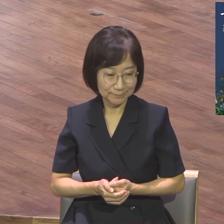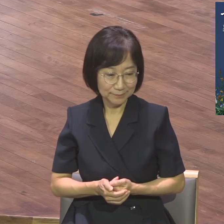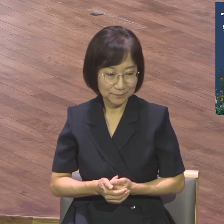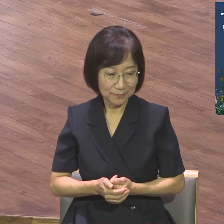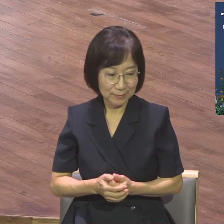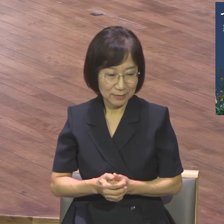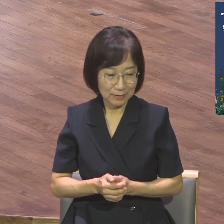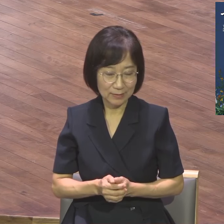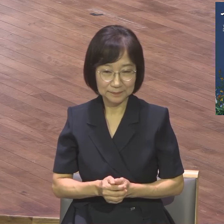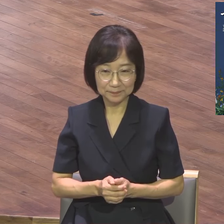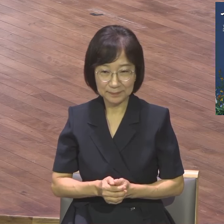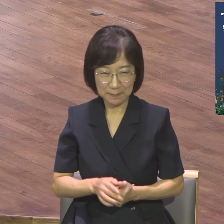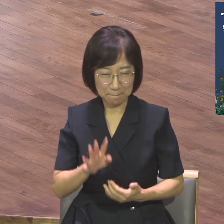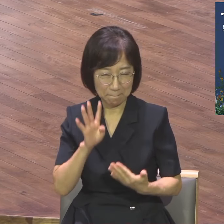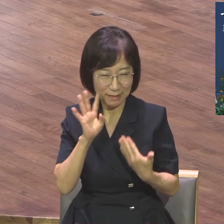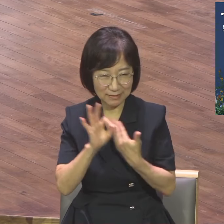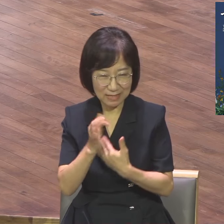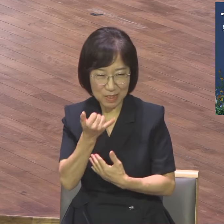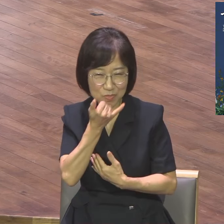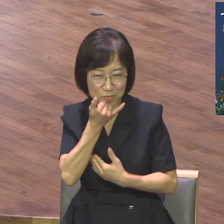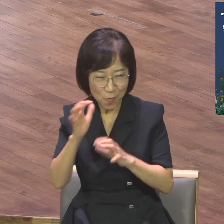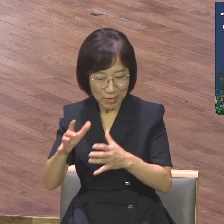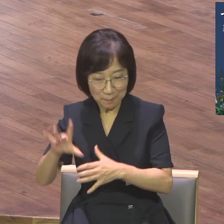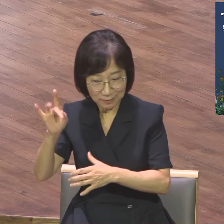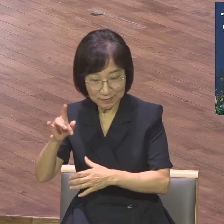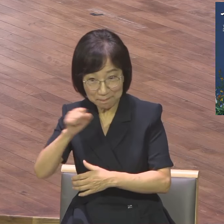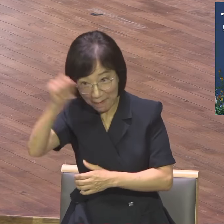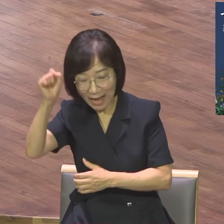전 세계 초토화 될 거 아니에요.